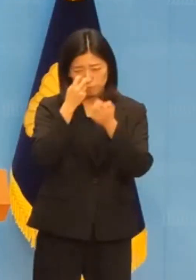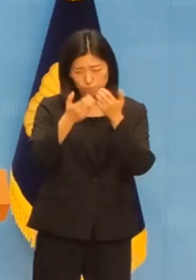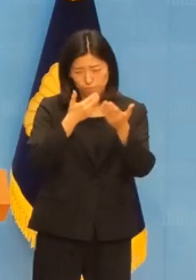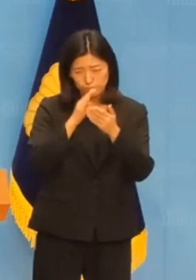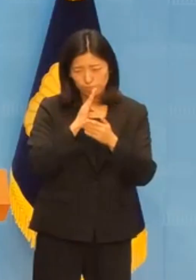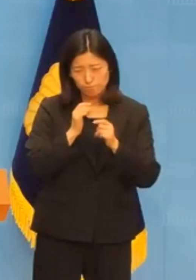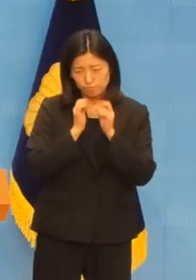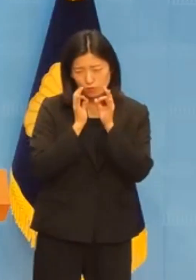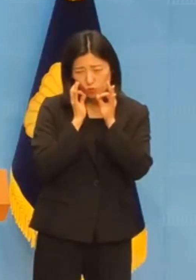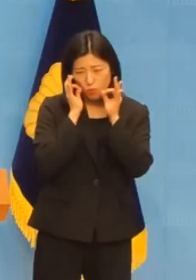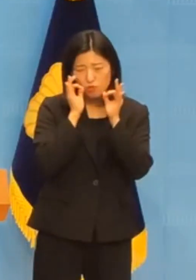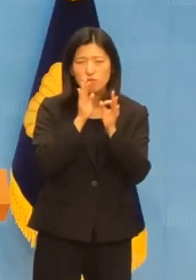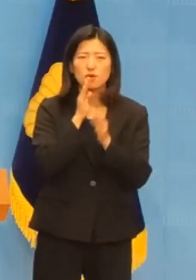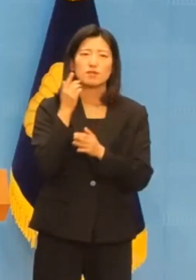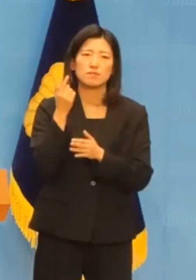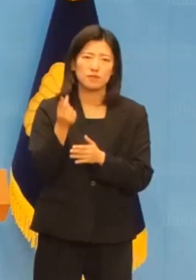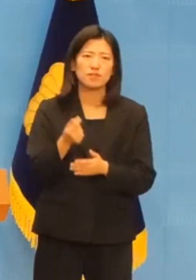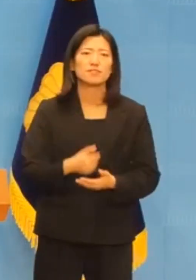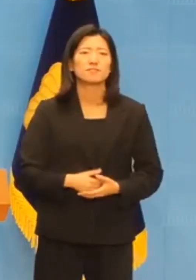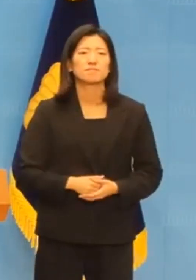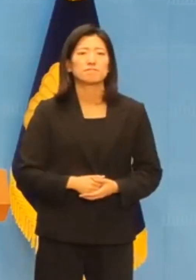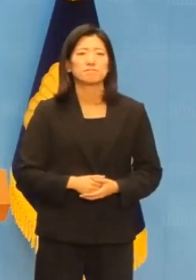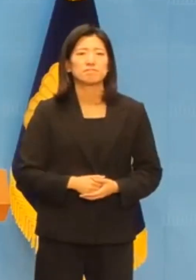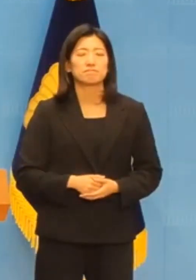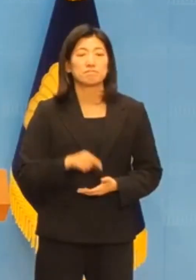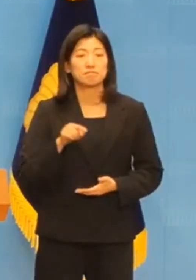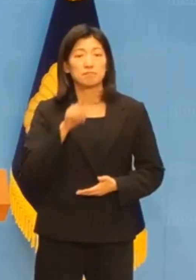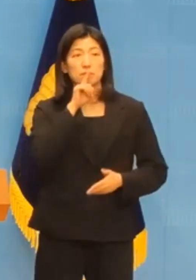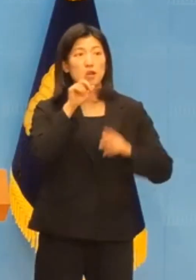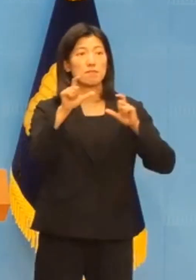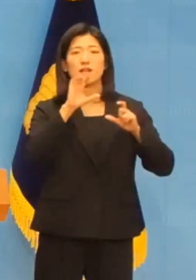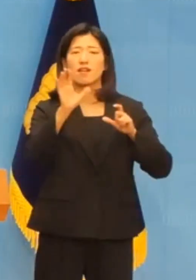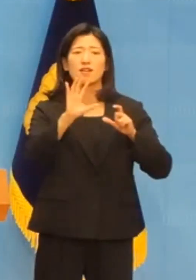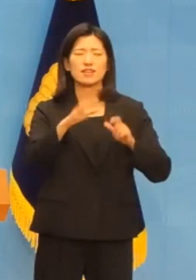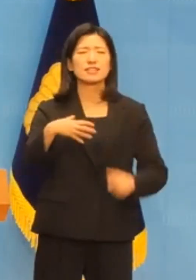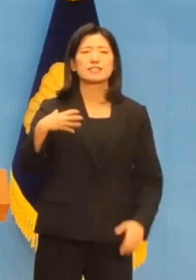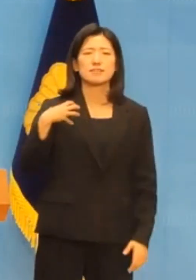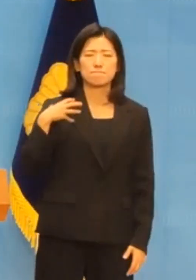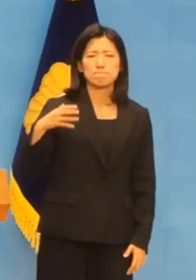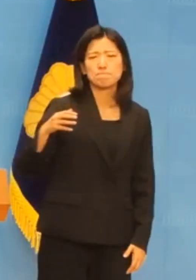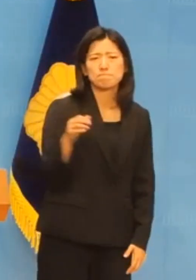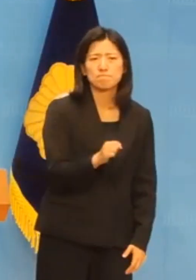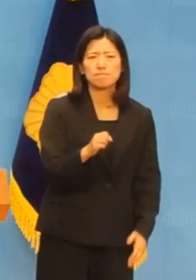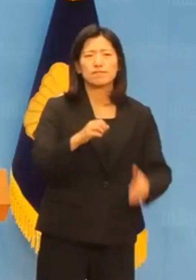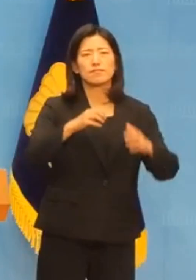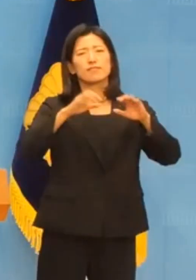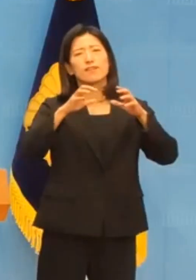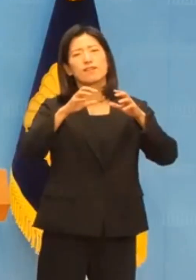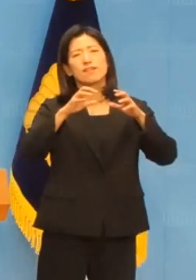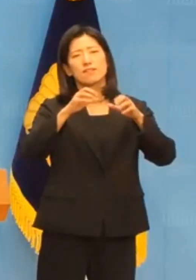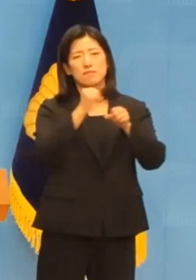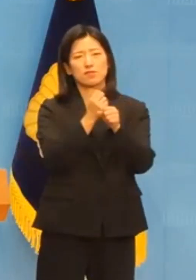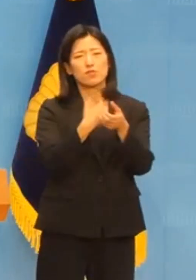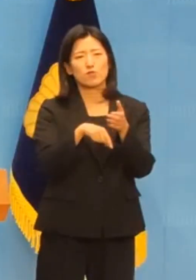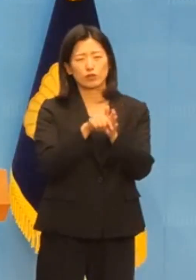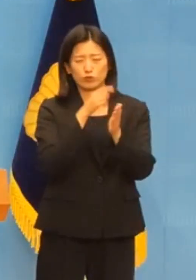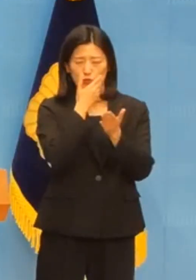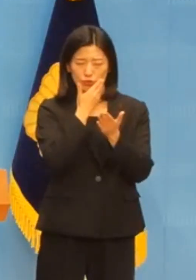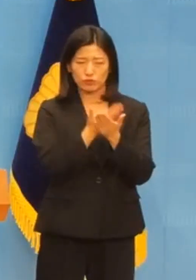있습니다. 이는 선언이 아니라 실천이며 책임 있는 국가로 나아가기 위한